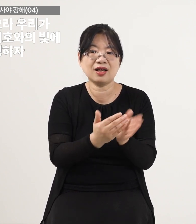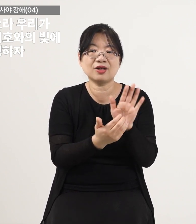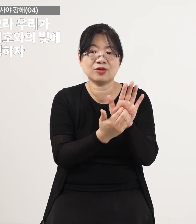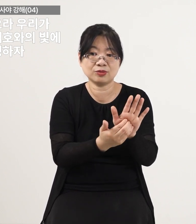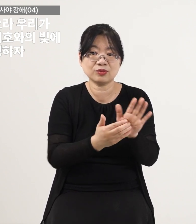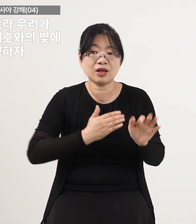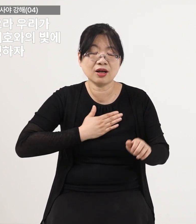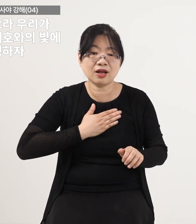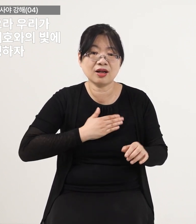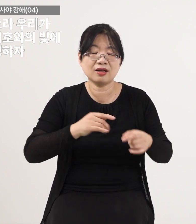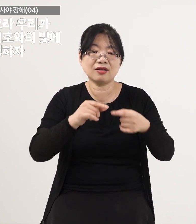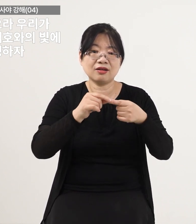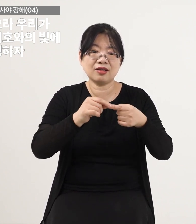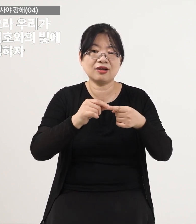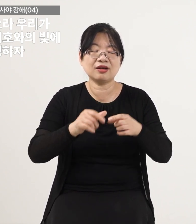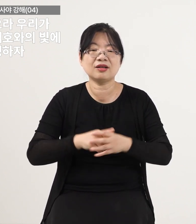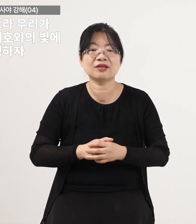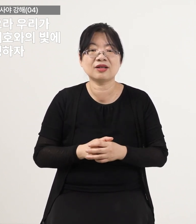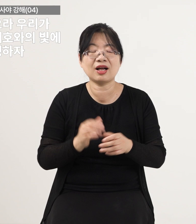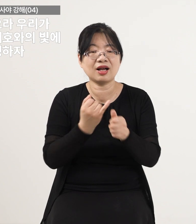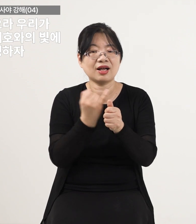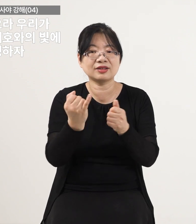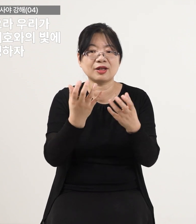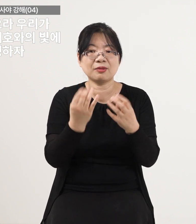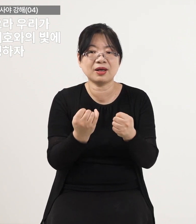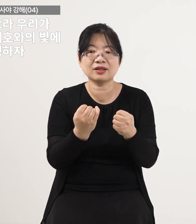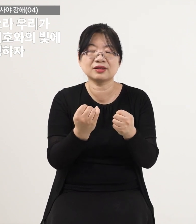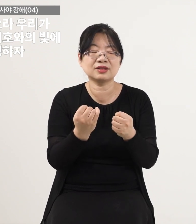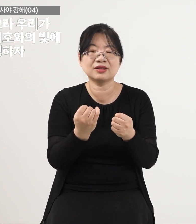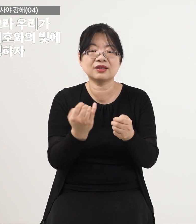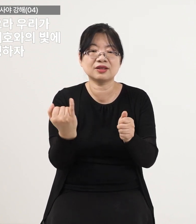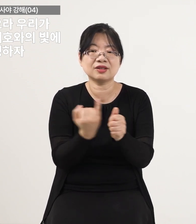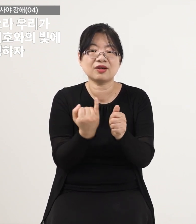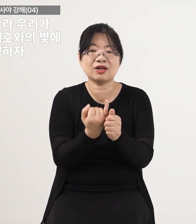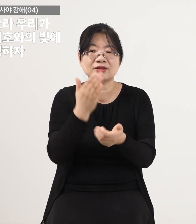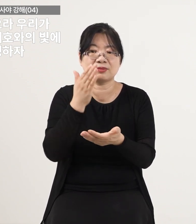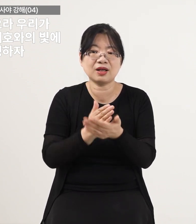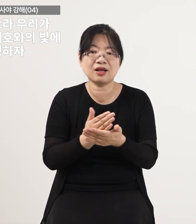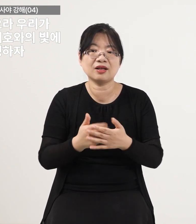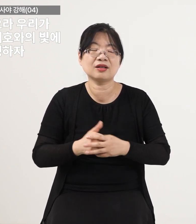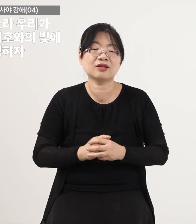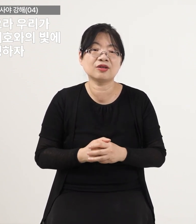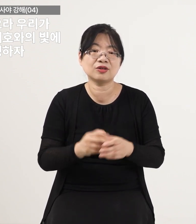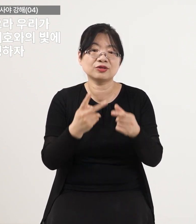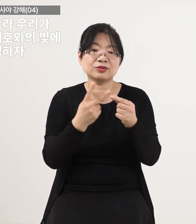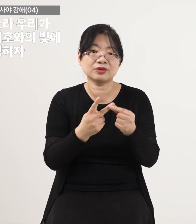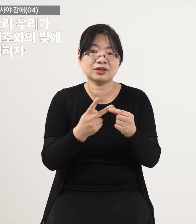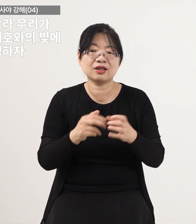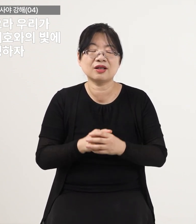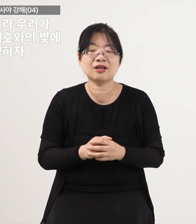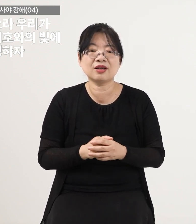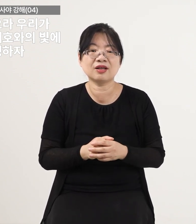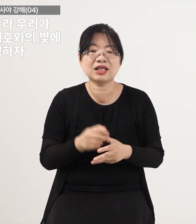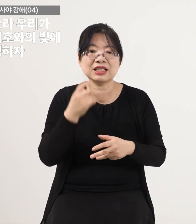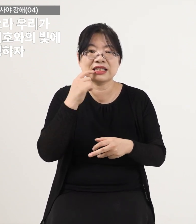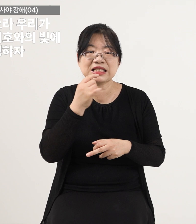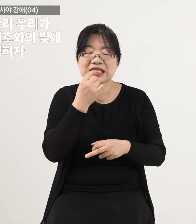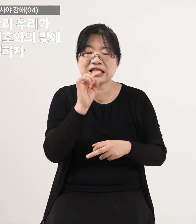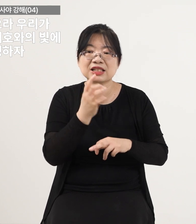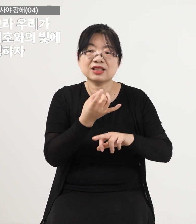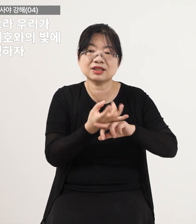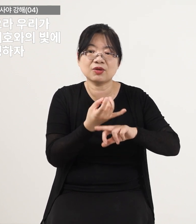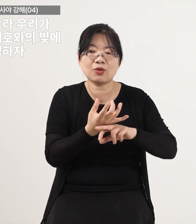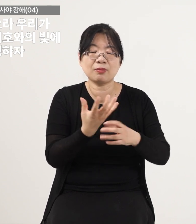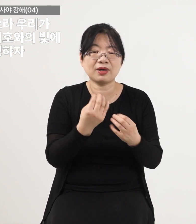조심시켰어요. 첫째는 아내를 많이 두지 말 것. 두 번째는 은금을 많이 두지 말